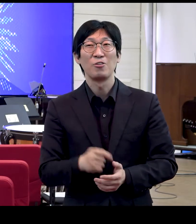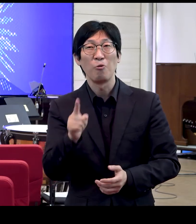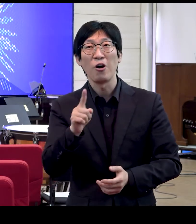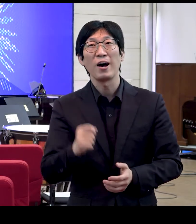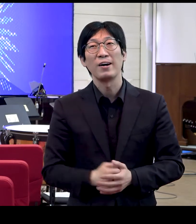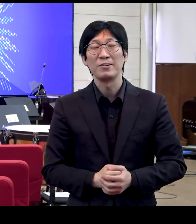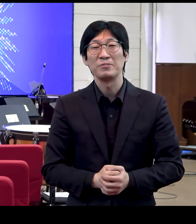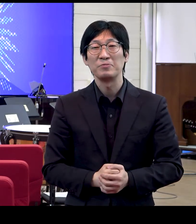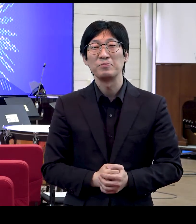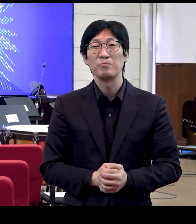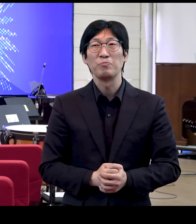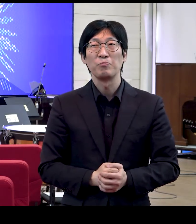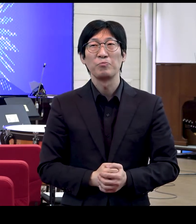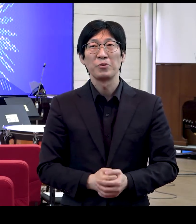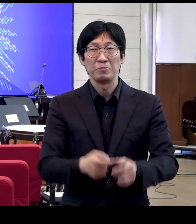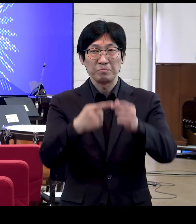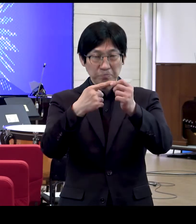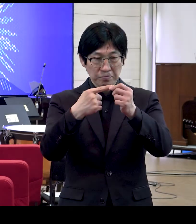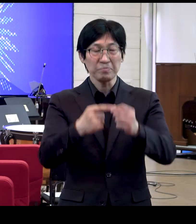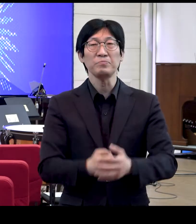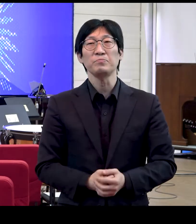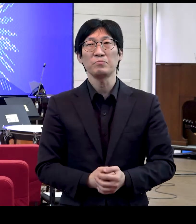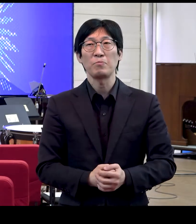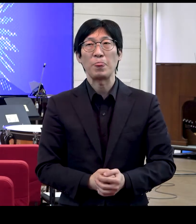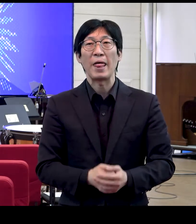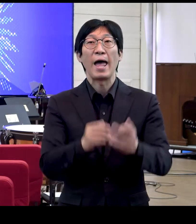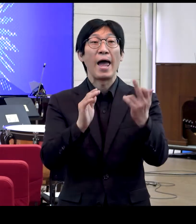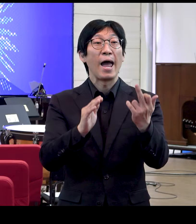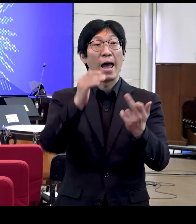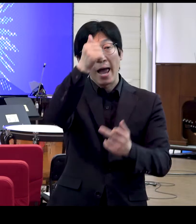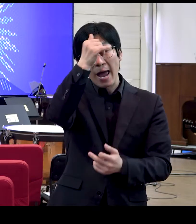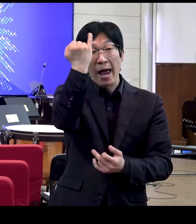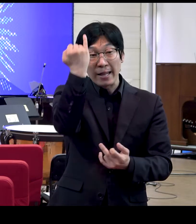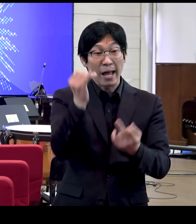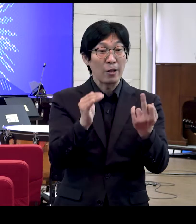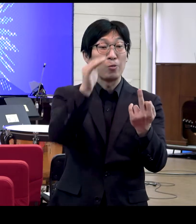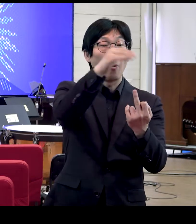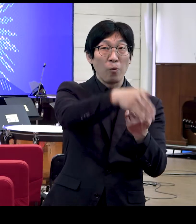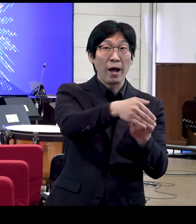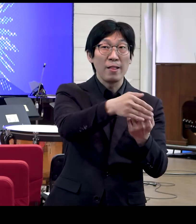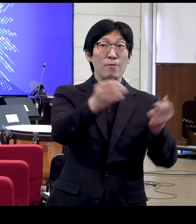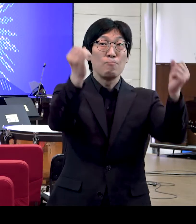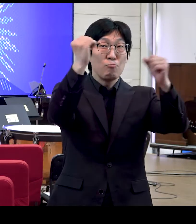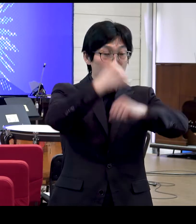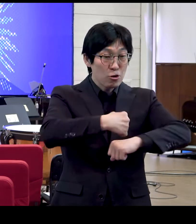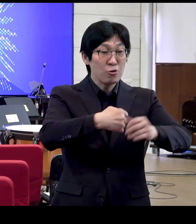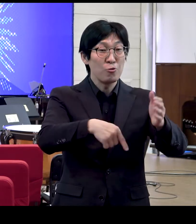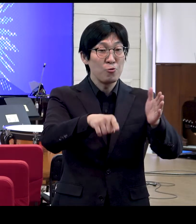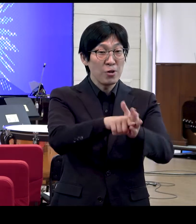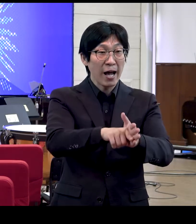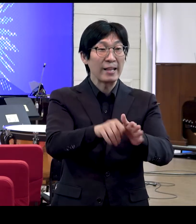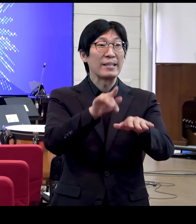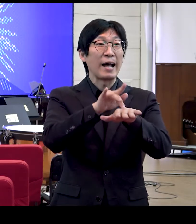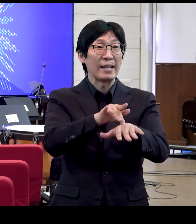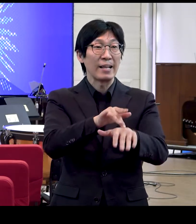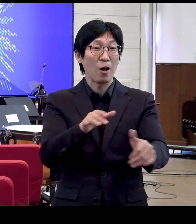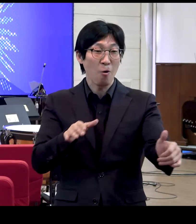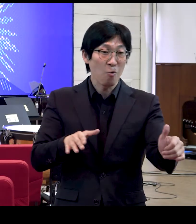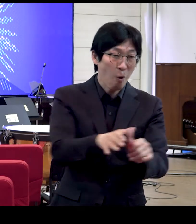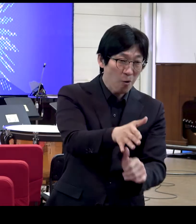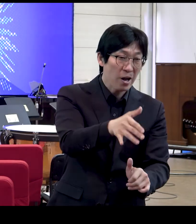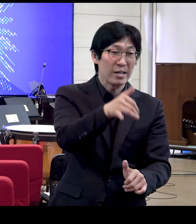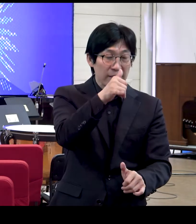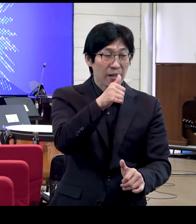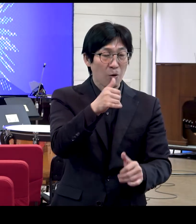그것이 어떤 것이냐? 우선 첫째로 에덴 동산을 파괴하기 위한 사탄의 공격이 있다.